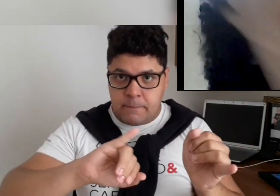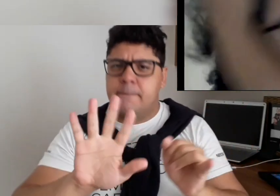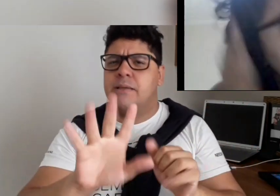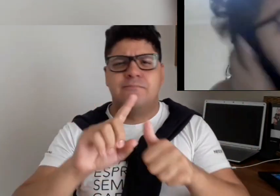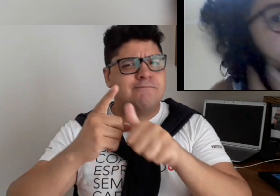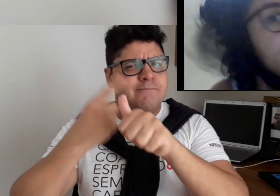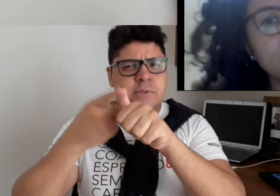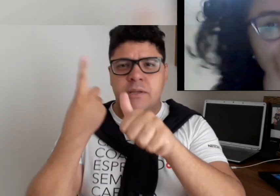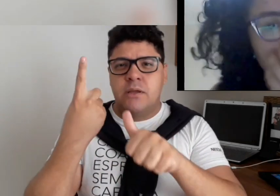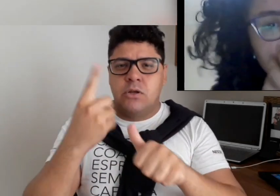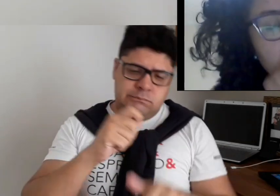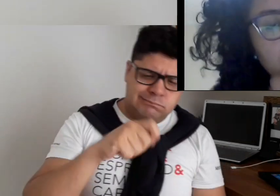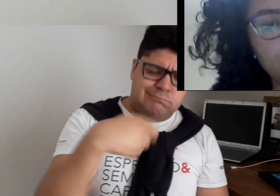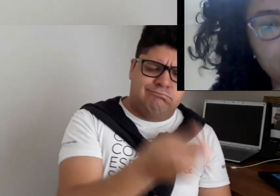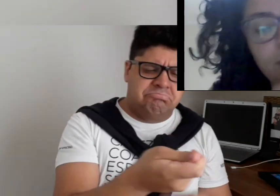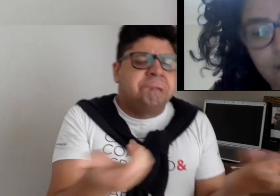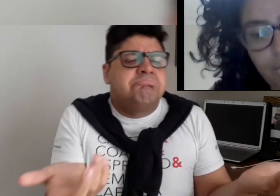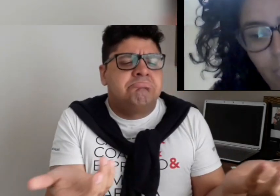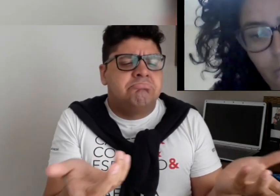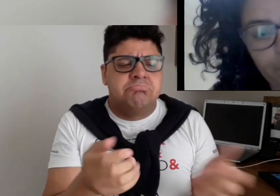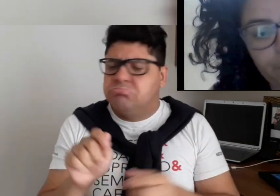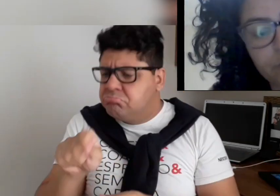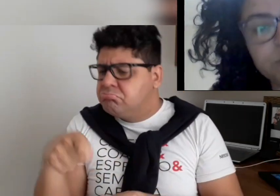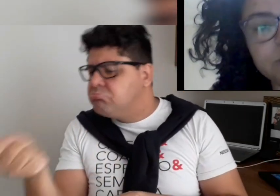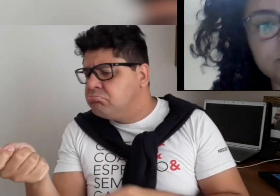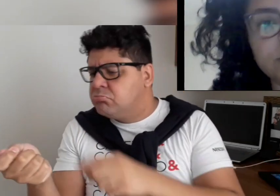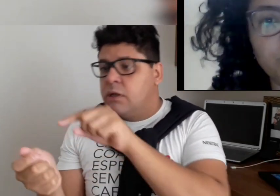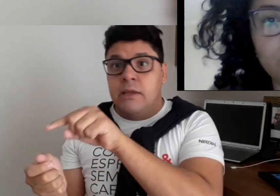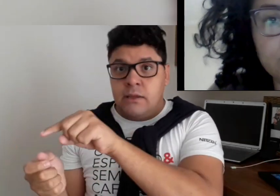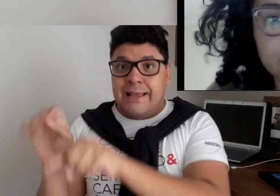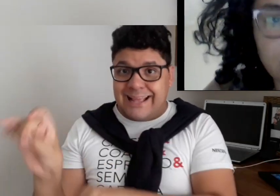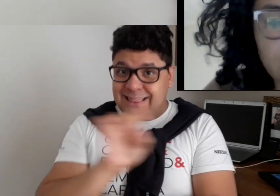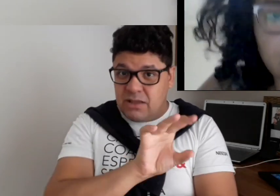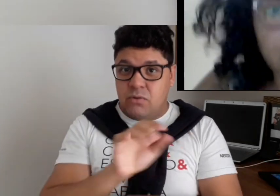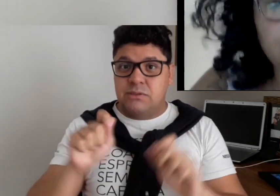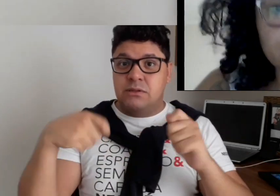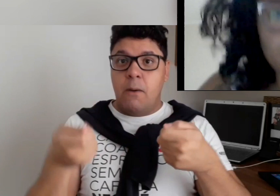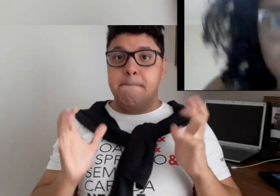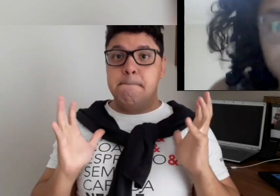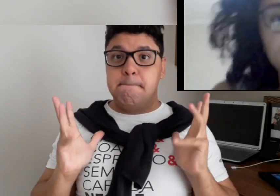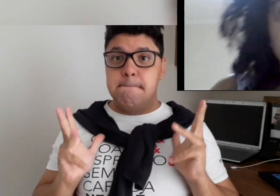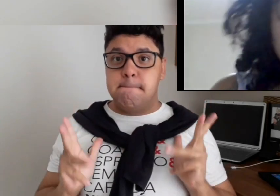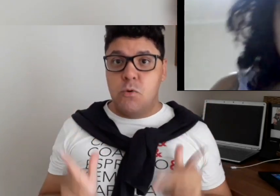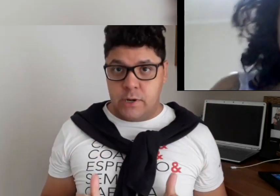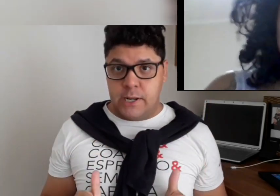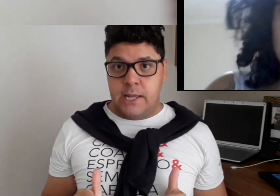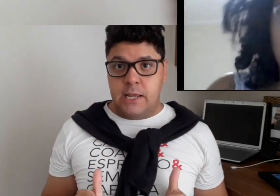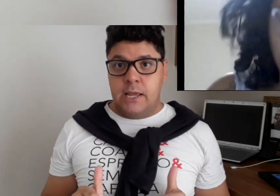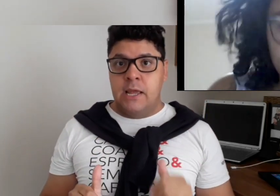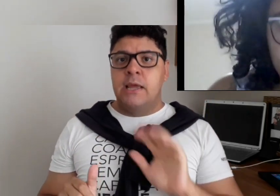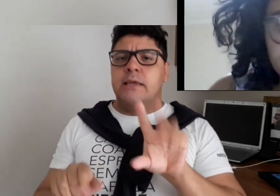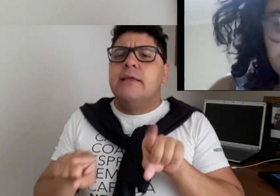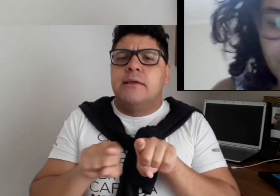falar sobre identificação de substâncias puras e misturas através de